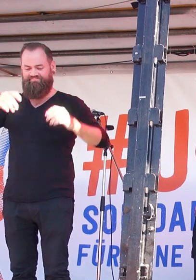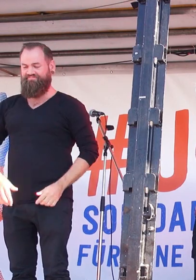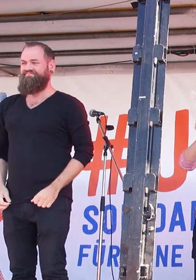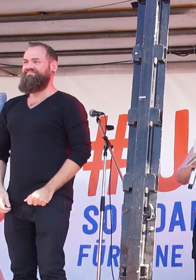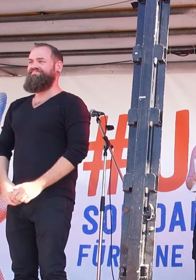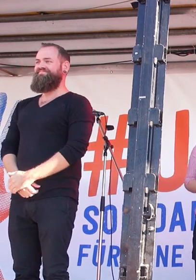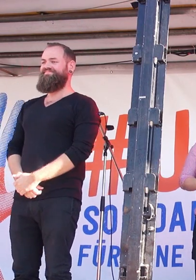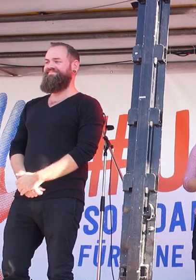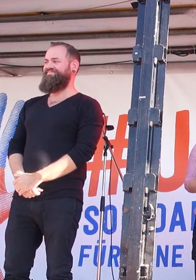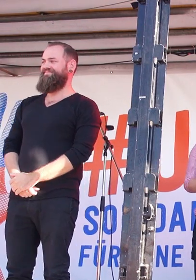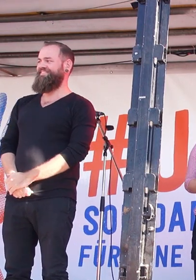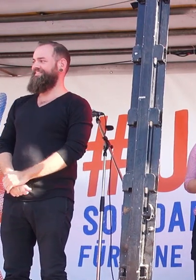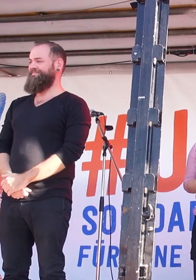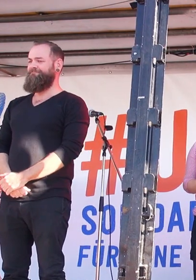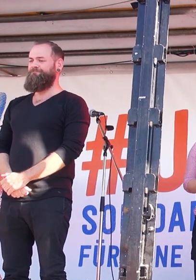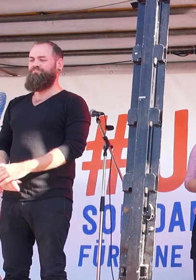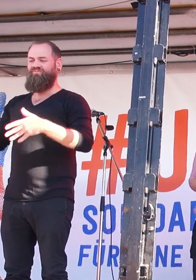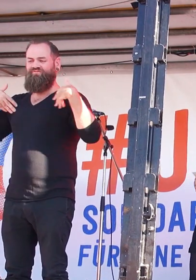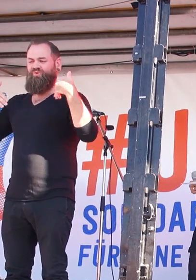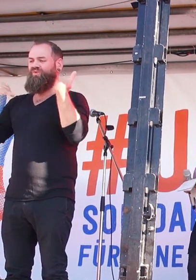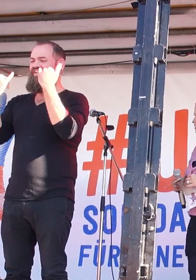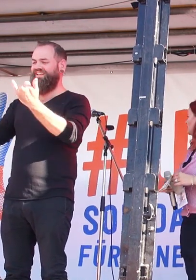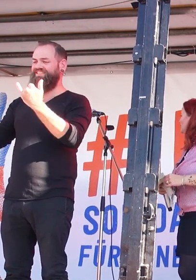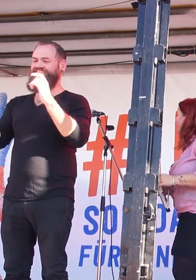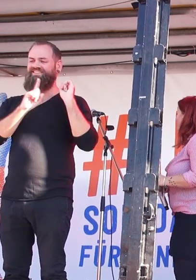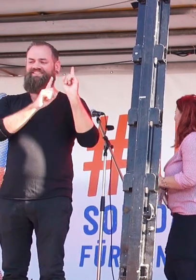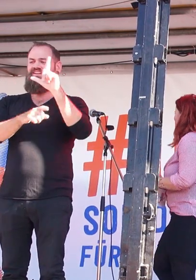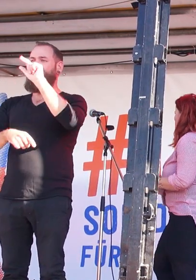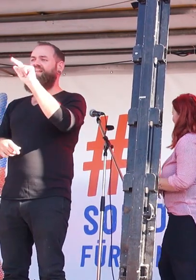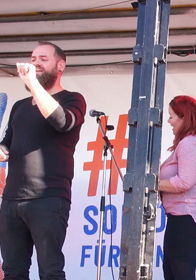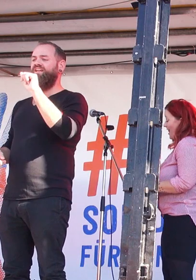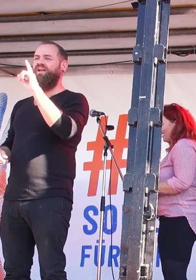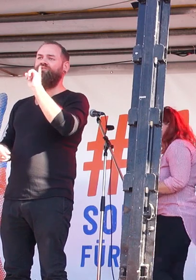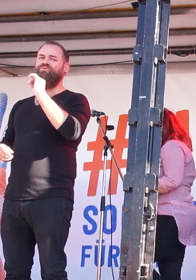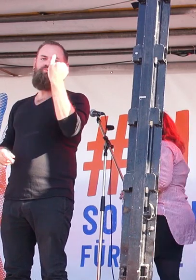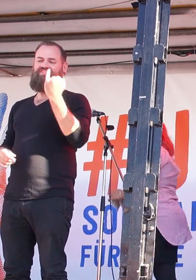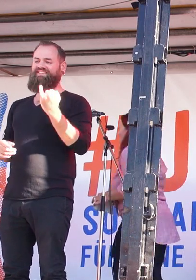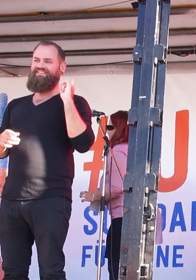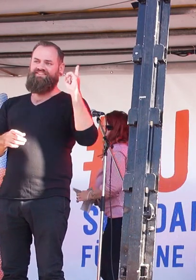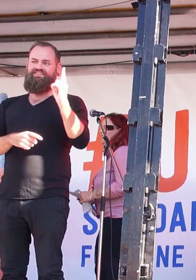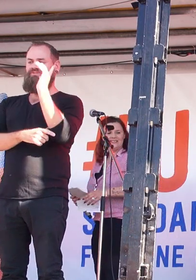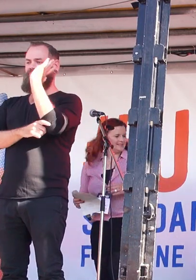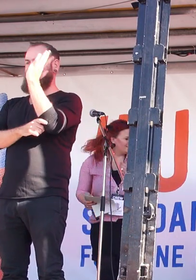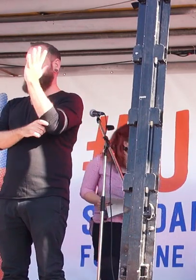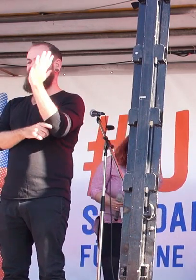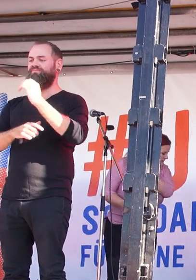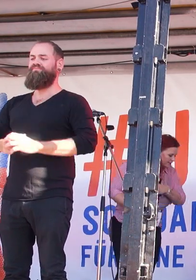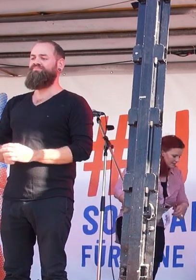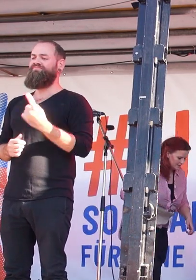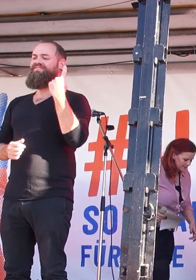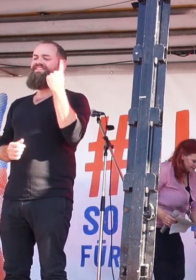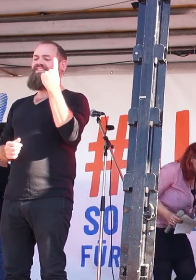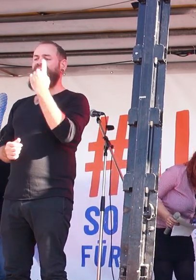So, wir freuen uns jetzt ganz besonders, auch Lala Süßkind hier begrüßen zu dürfen. Lala ist die Vorsitzende des Jüdischen Forums